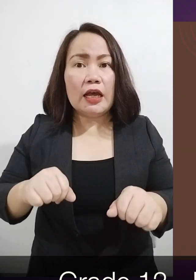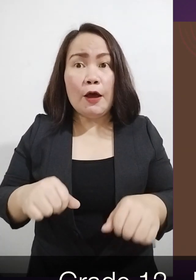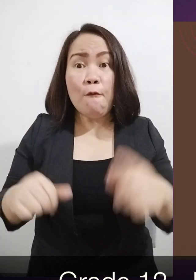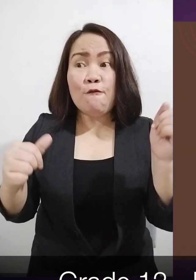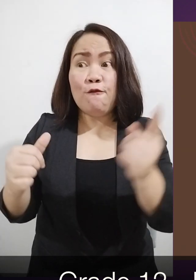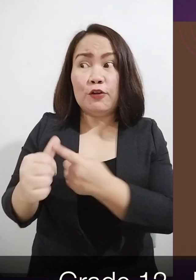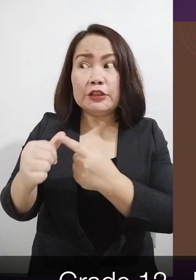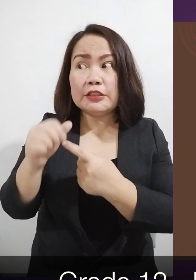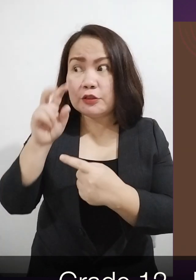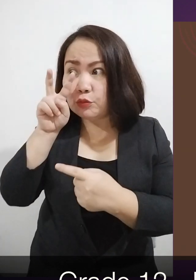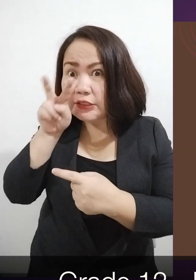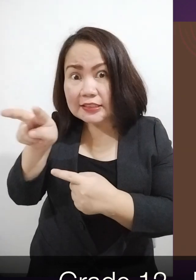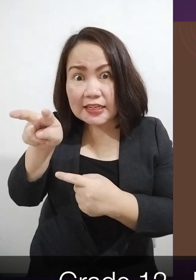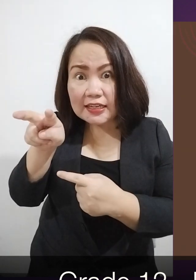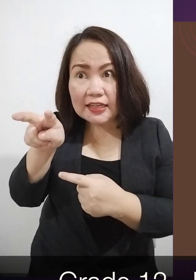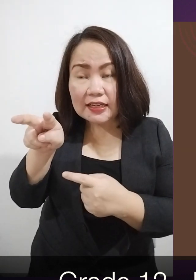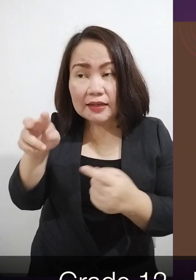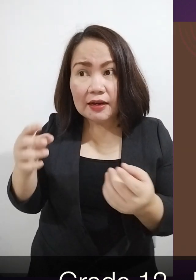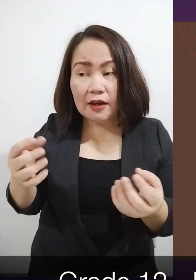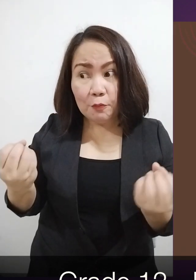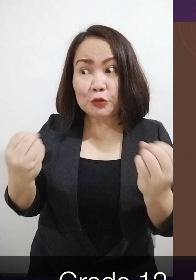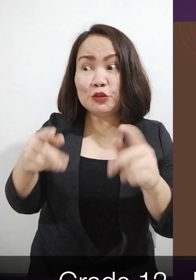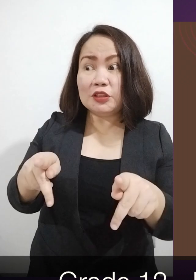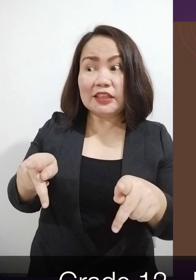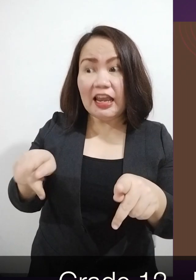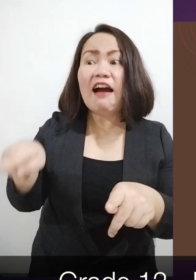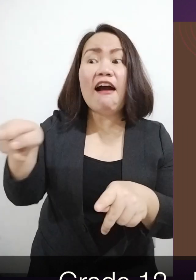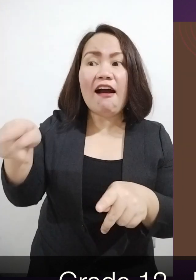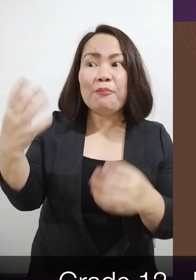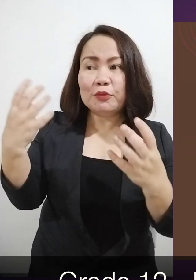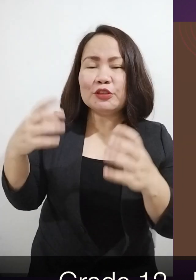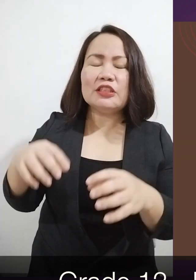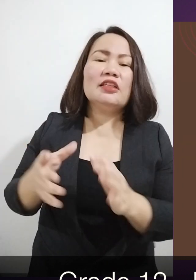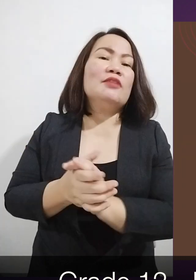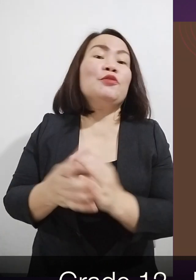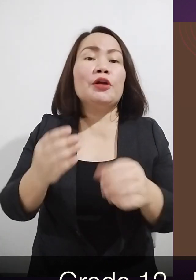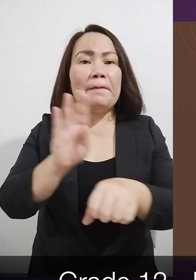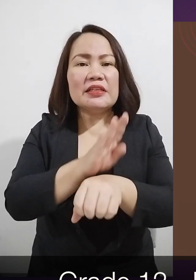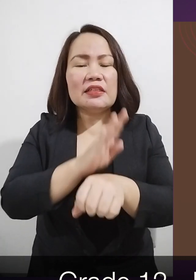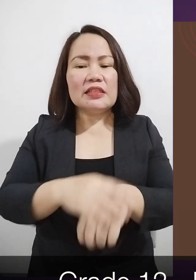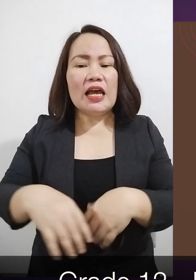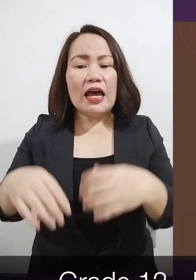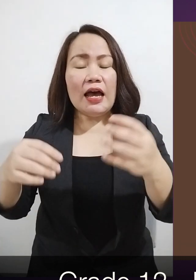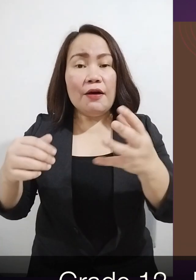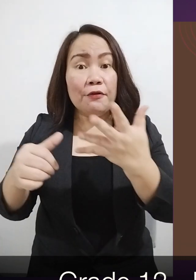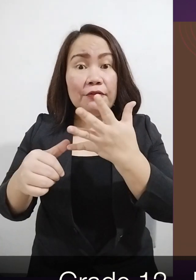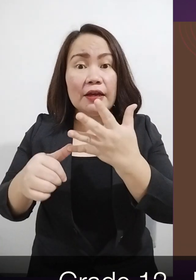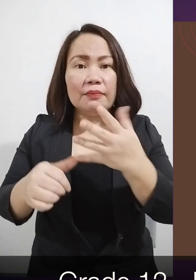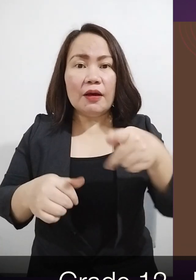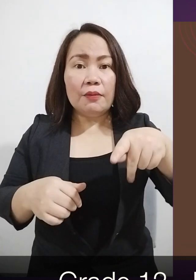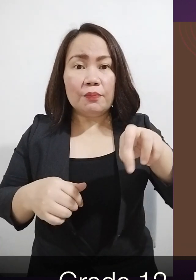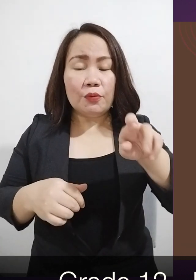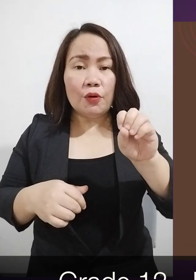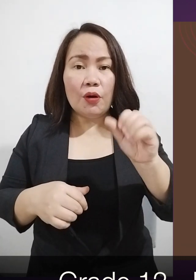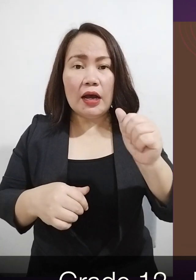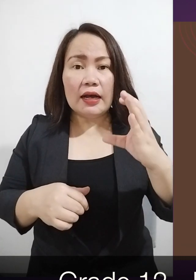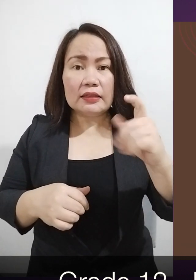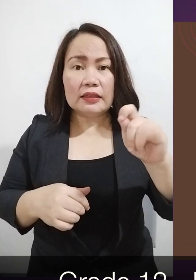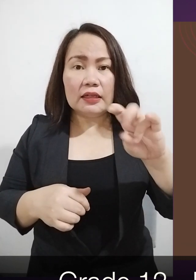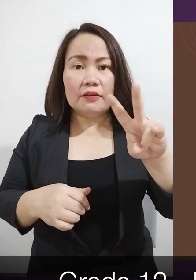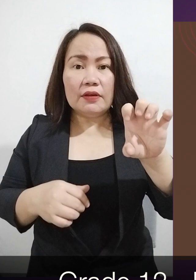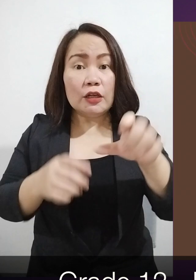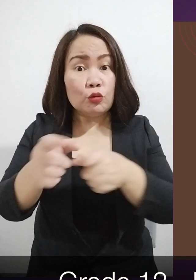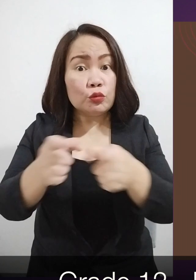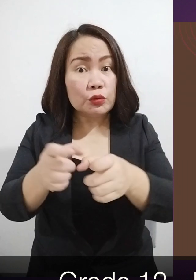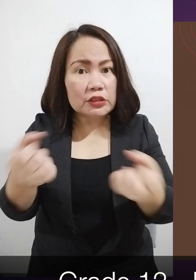una upang makita ang mga pagkakataon sa negosyo. 5. Proactive, pagkontrol sa isang sitwasyon sa